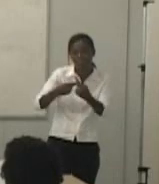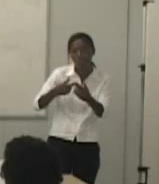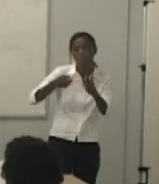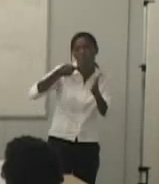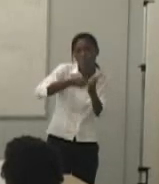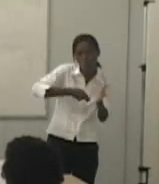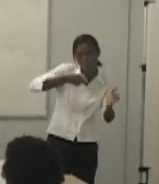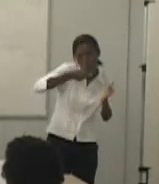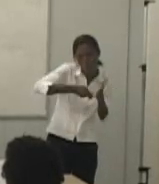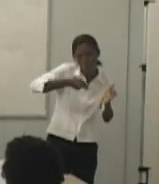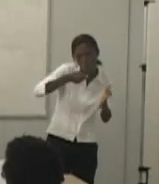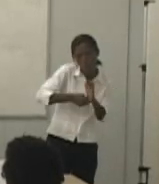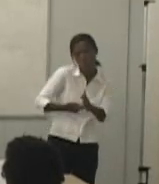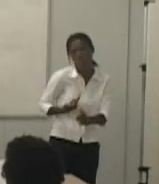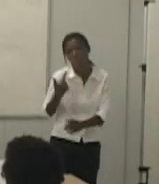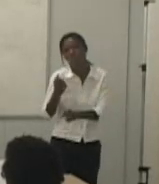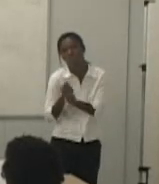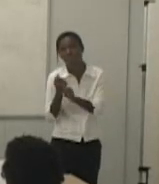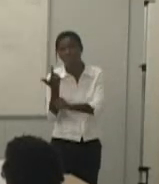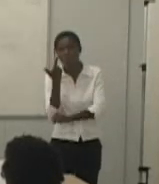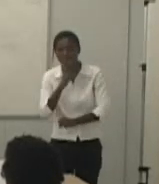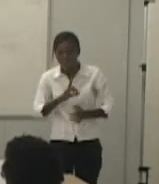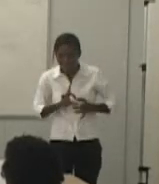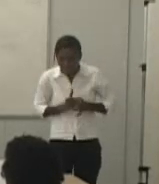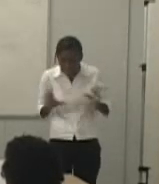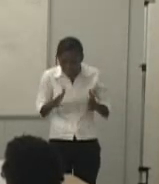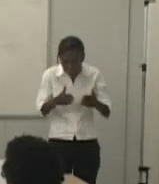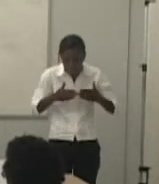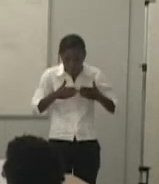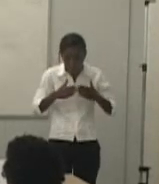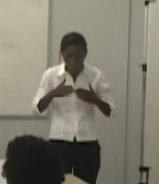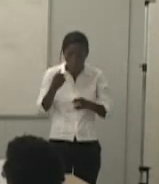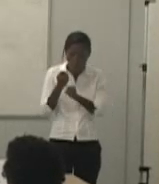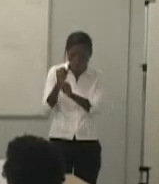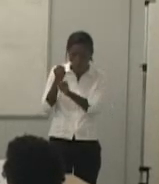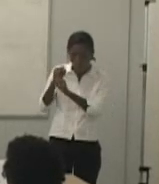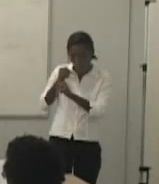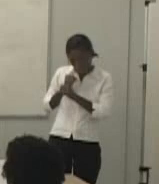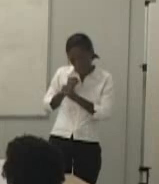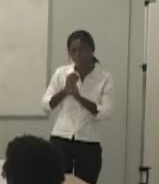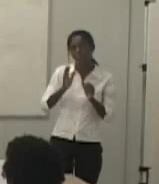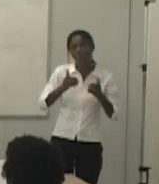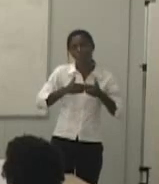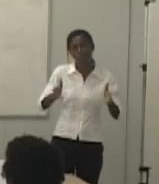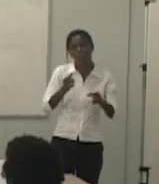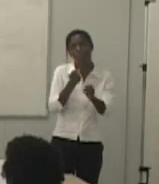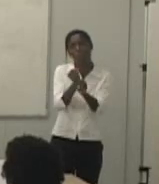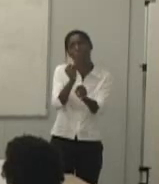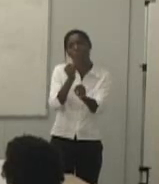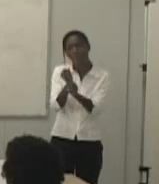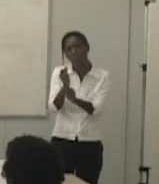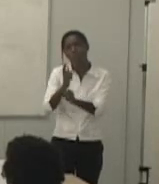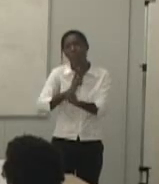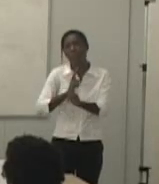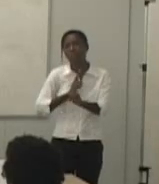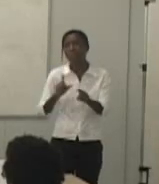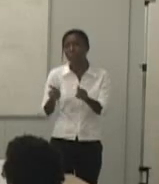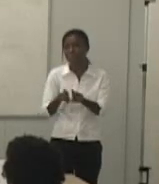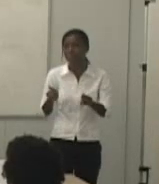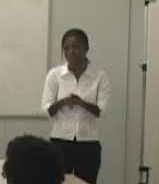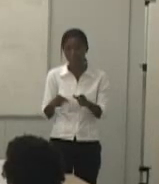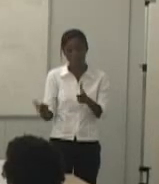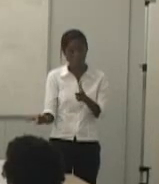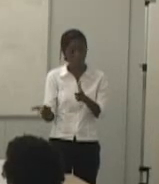a licença ambiental para construir esse prédio essa eh a obra começou a gente recebeu uma multa ambiental